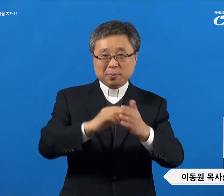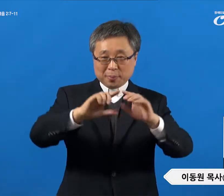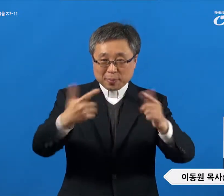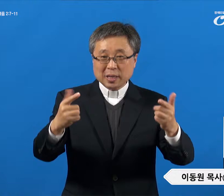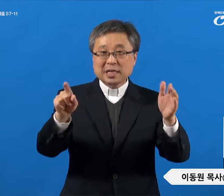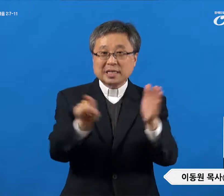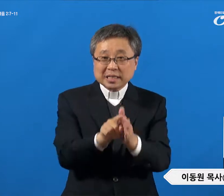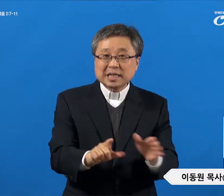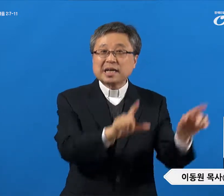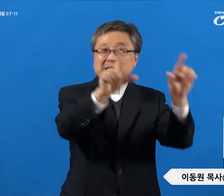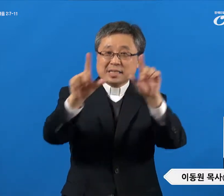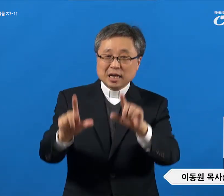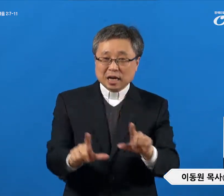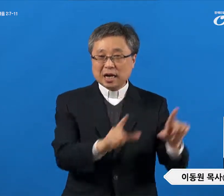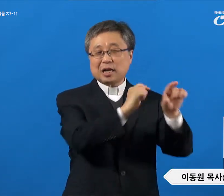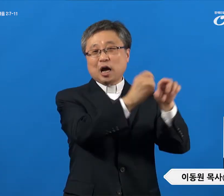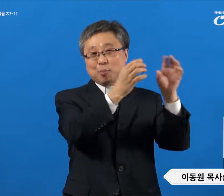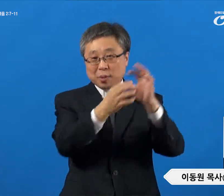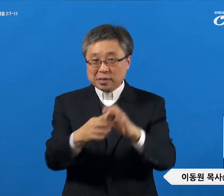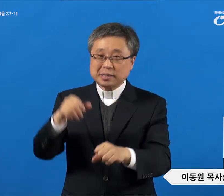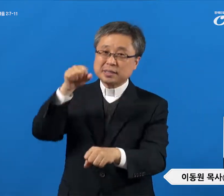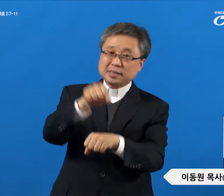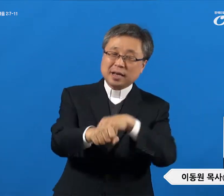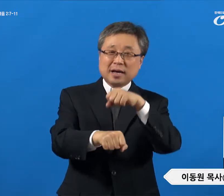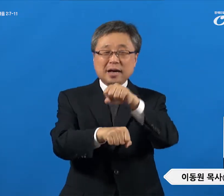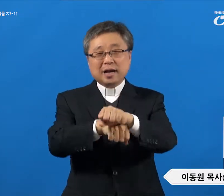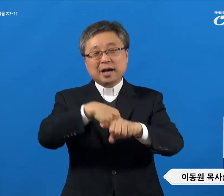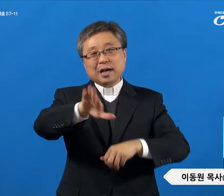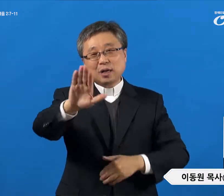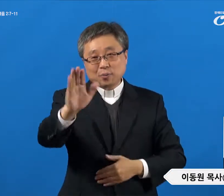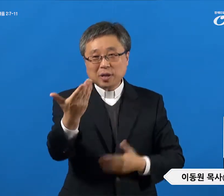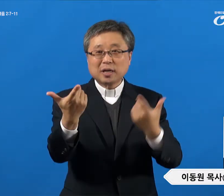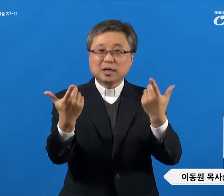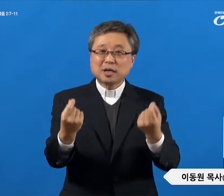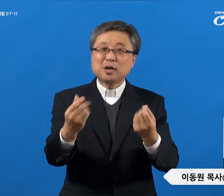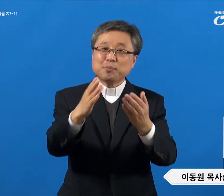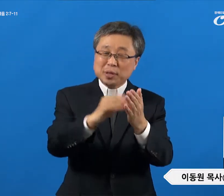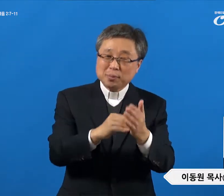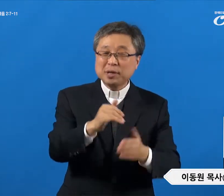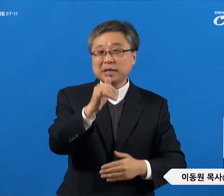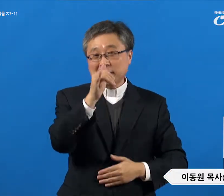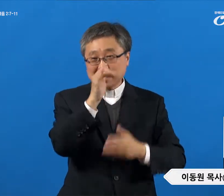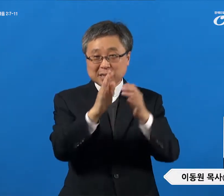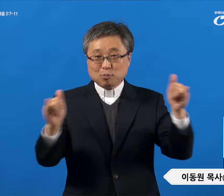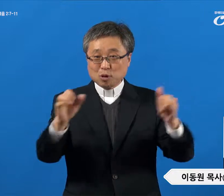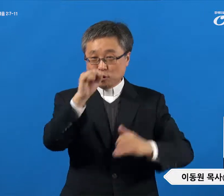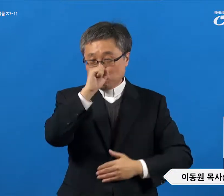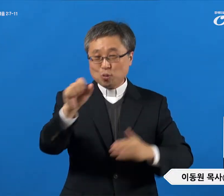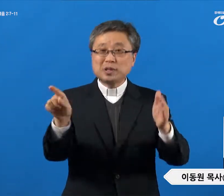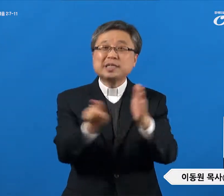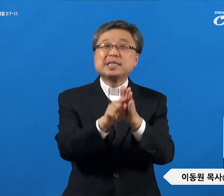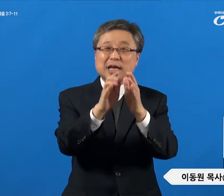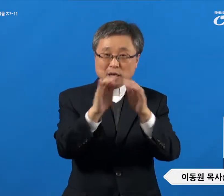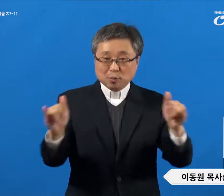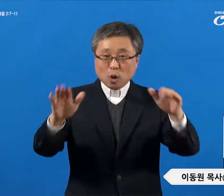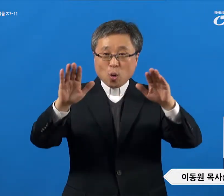하면서 쌓여가야 한단 말이죠. 그런 비밀이 있는 사람이 좋은 신앙인이란 말이에요. 자, 본문의